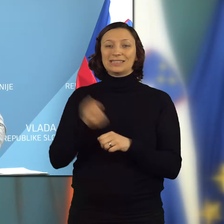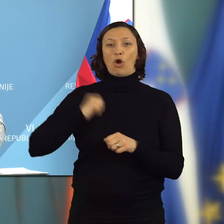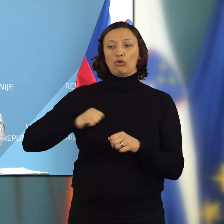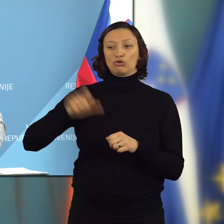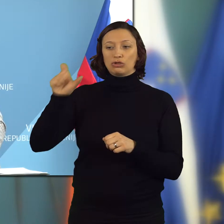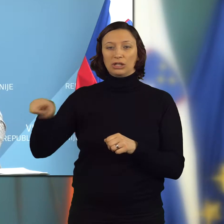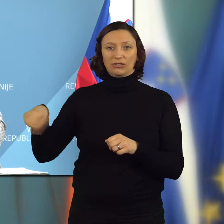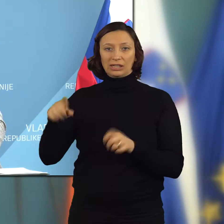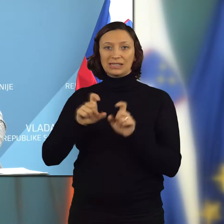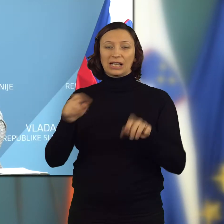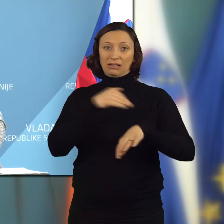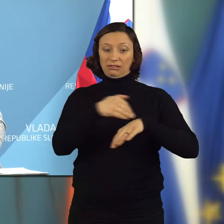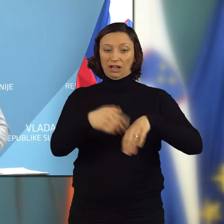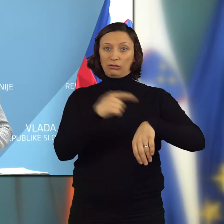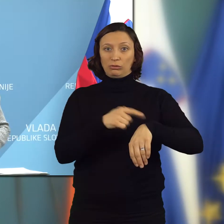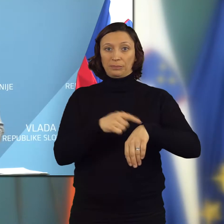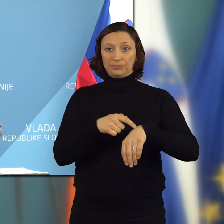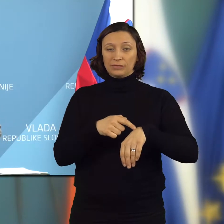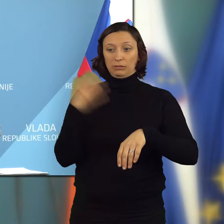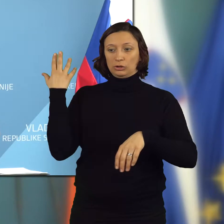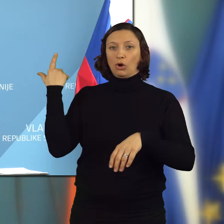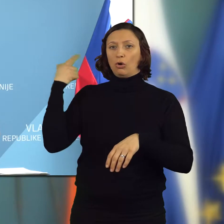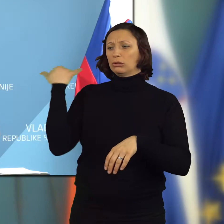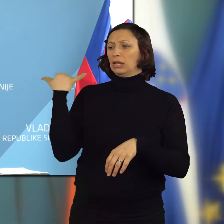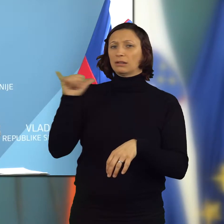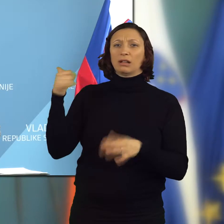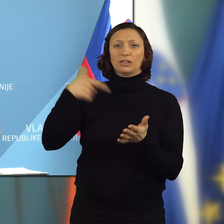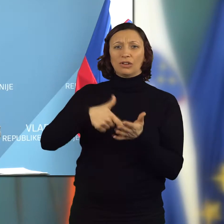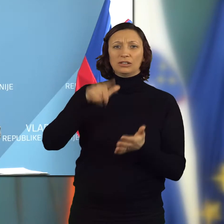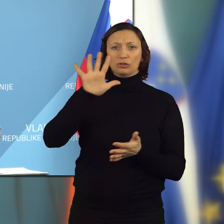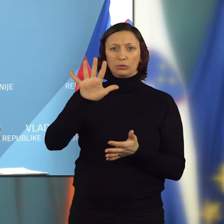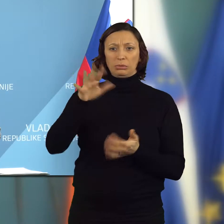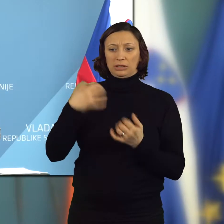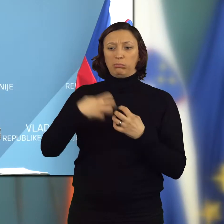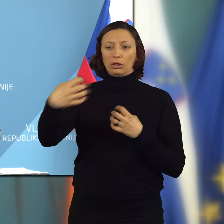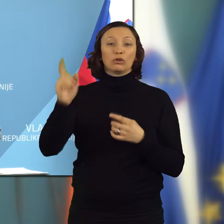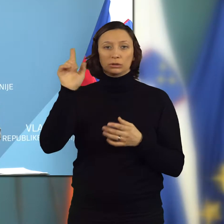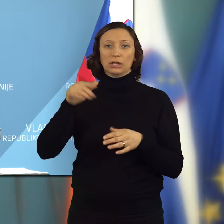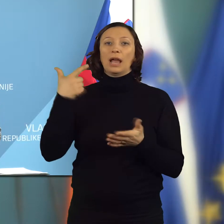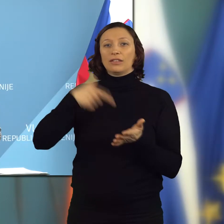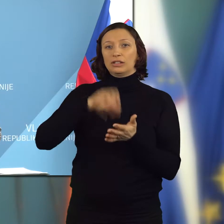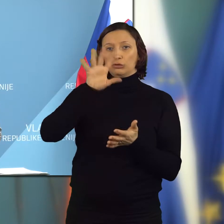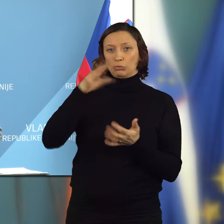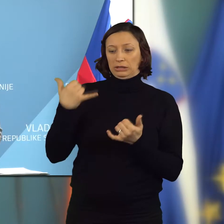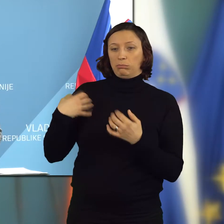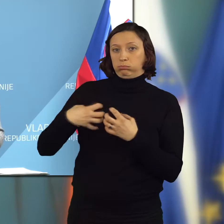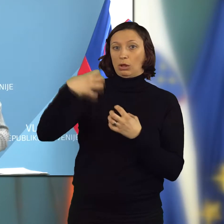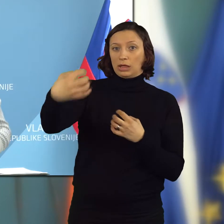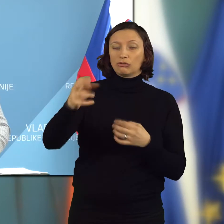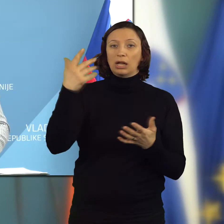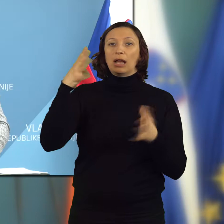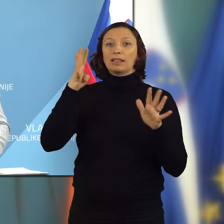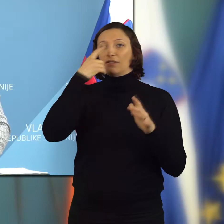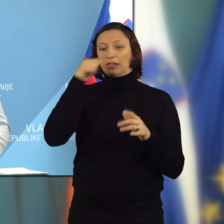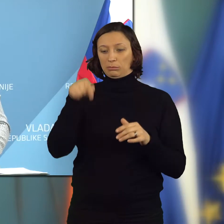o žrtvah in zaradi roka, ki nam je bil od leta 2005 sedaj podaljšan, od 2015 sedaj podaljšan